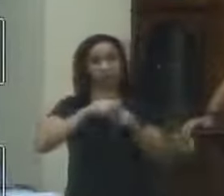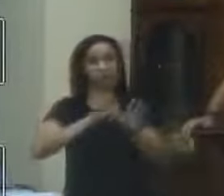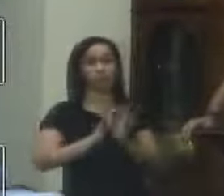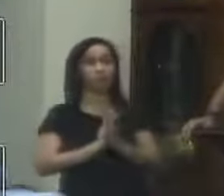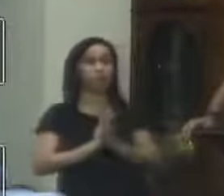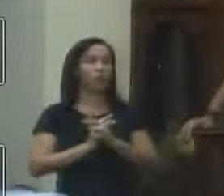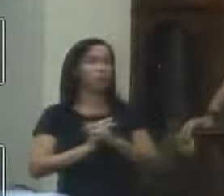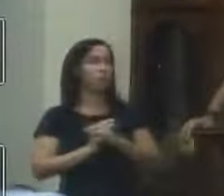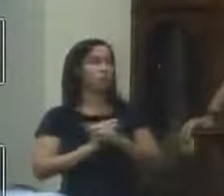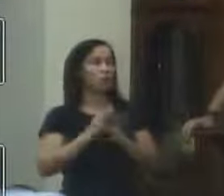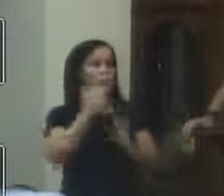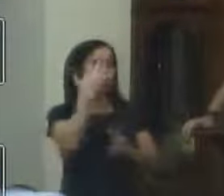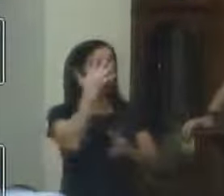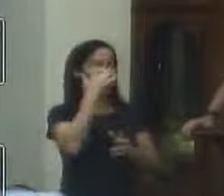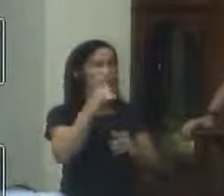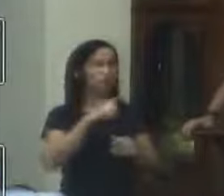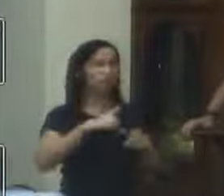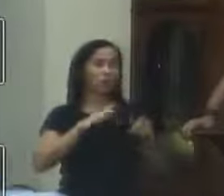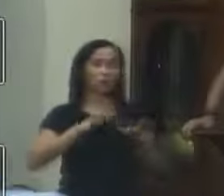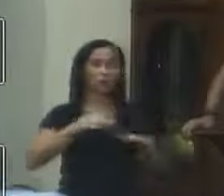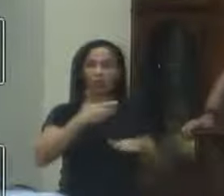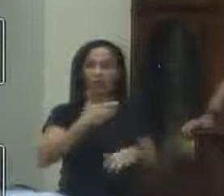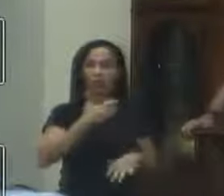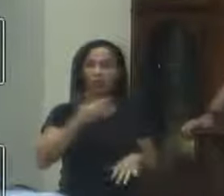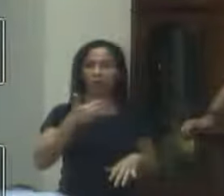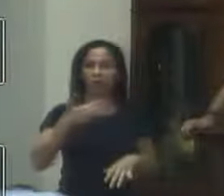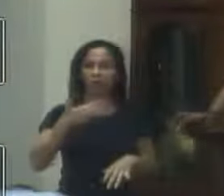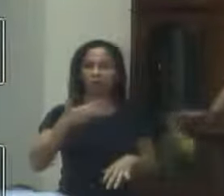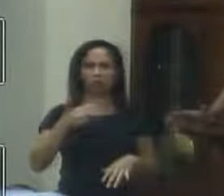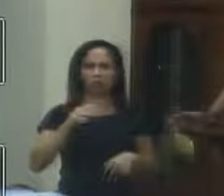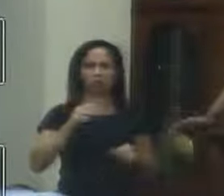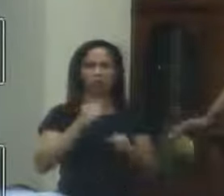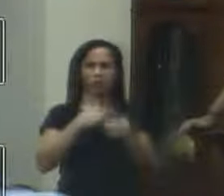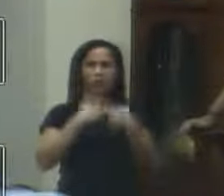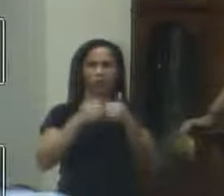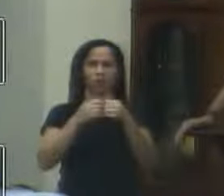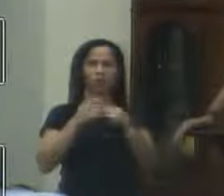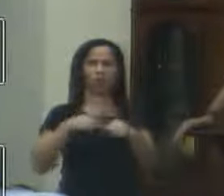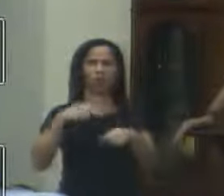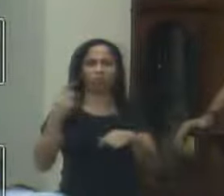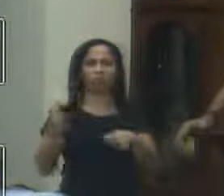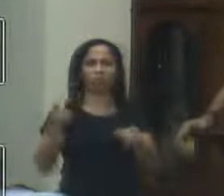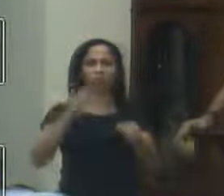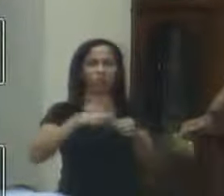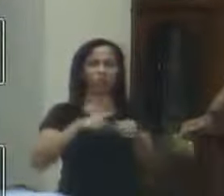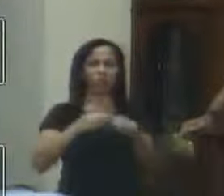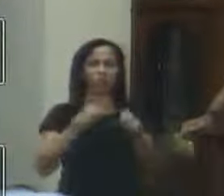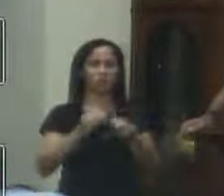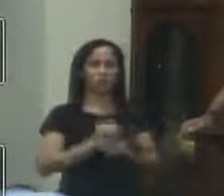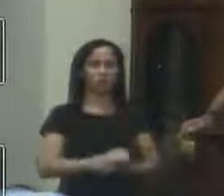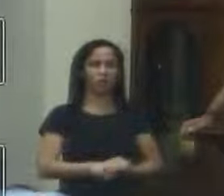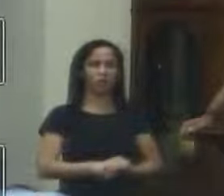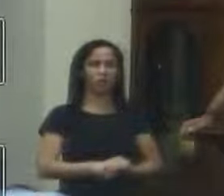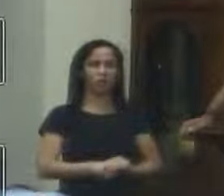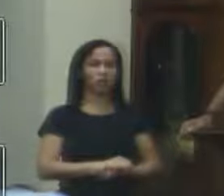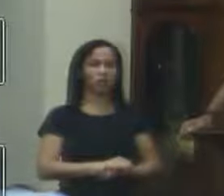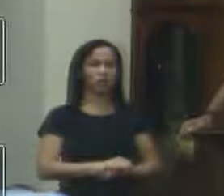no Carnaval antigo nós tínhamos 202 ônibus de bate-volta. Então, é uma coisa incontrolável.